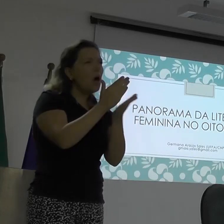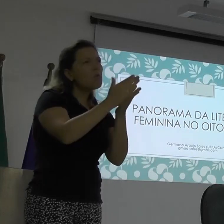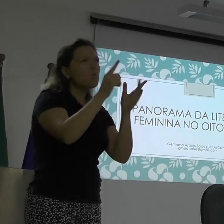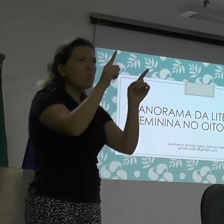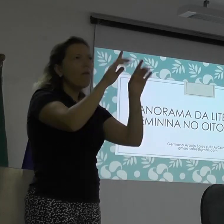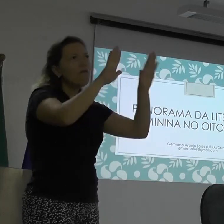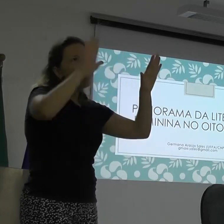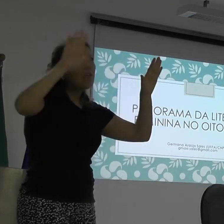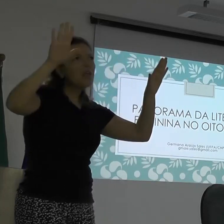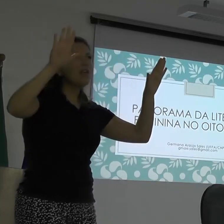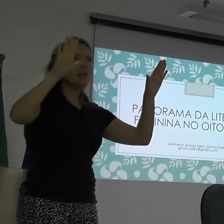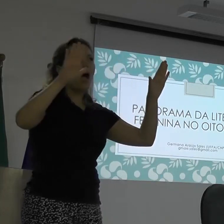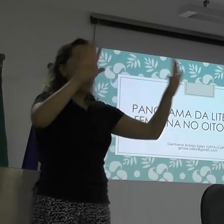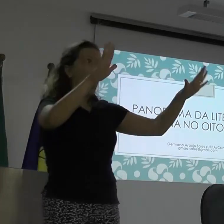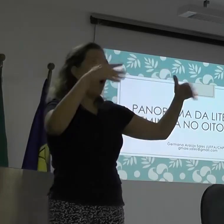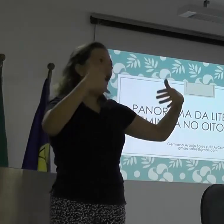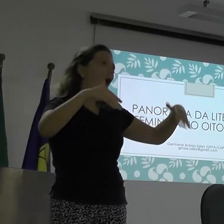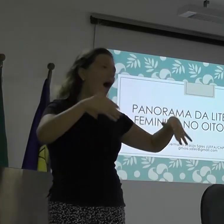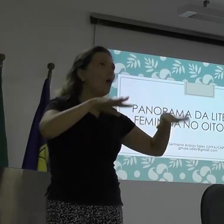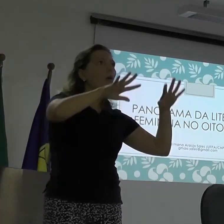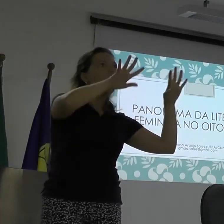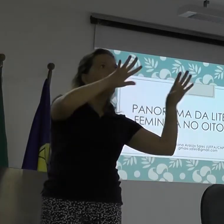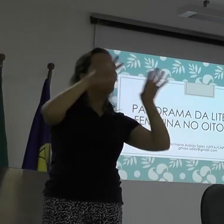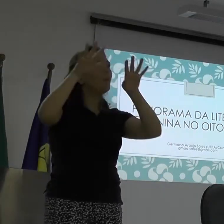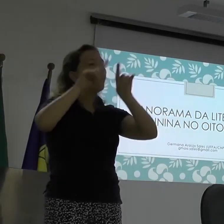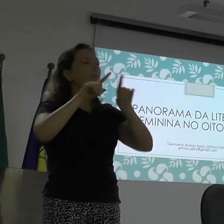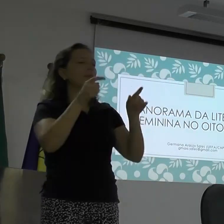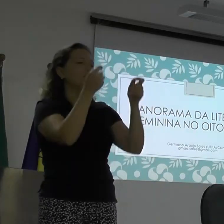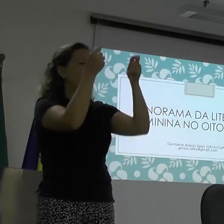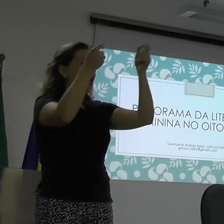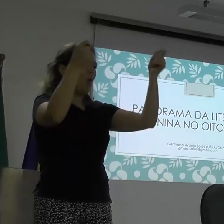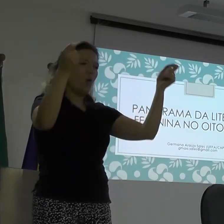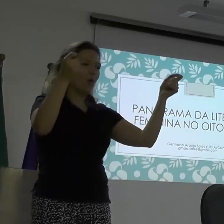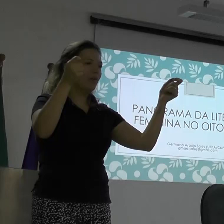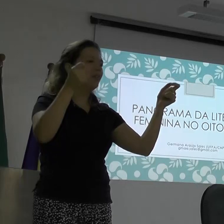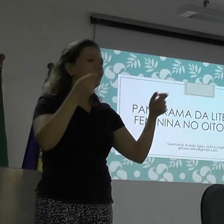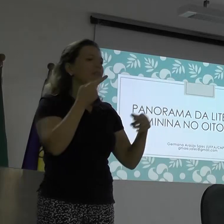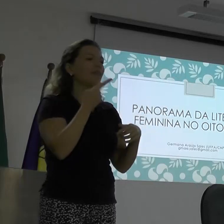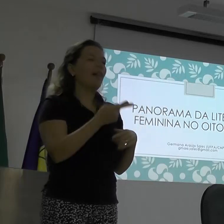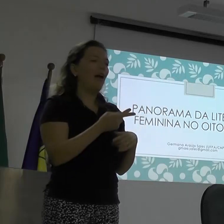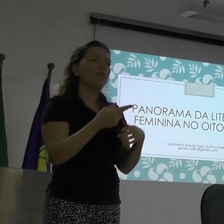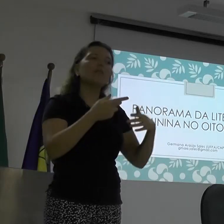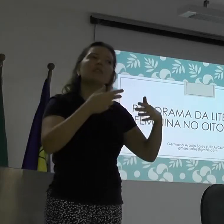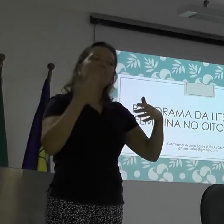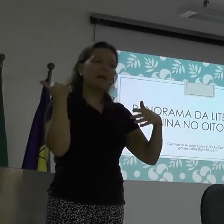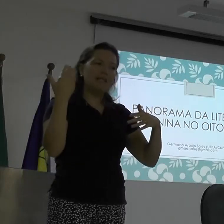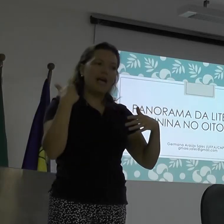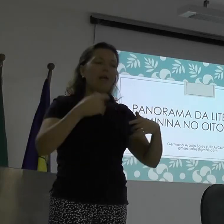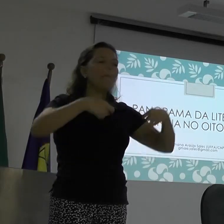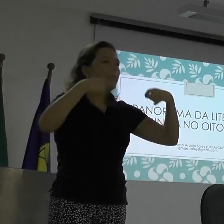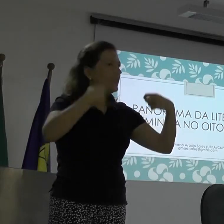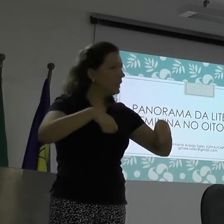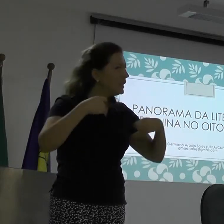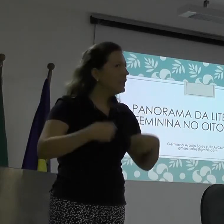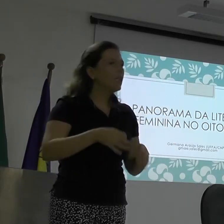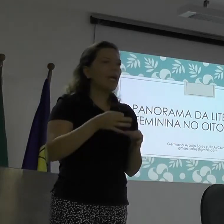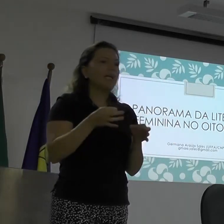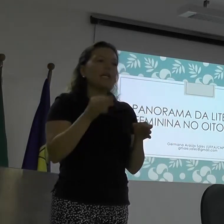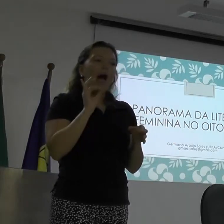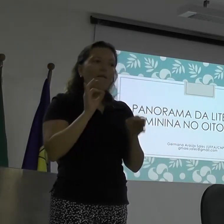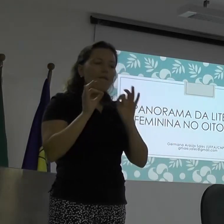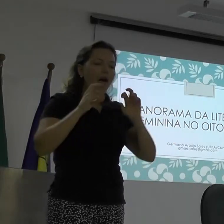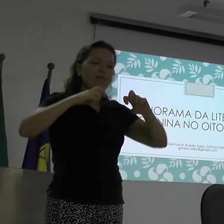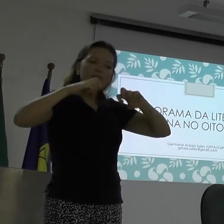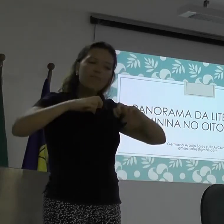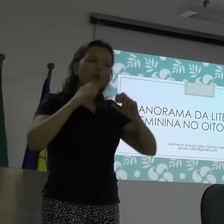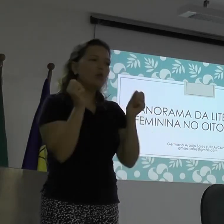renome, né? Diz até a lenda que tinha que tomar café com Machado de Assis na rua Bom Ouvidor para